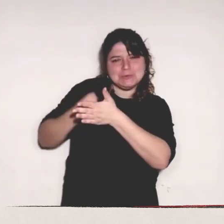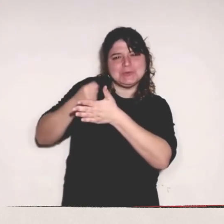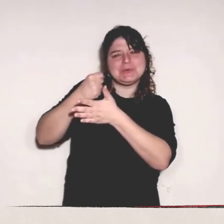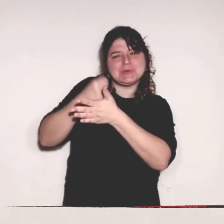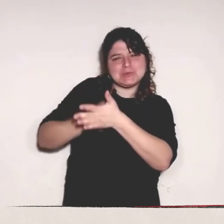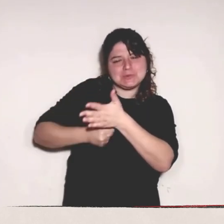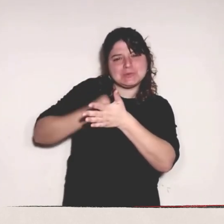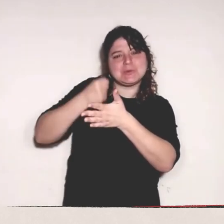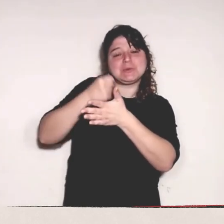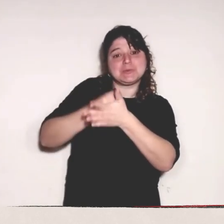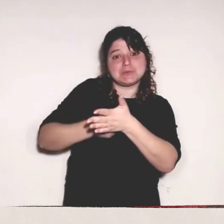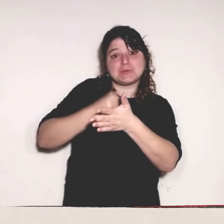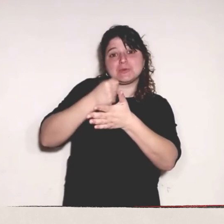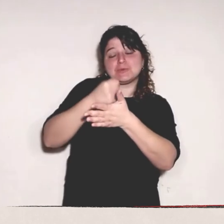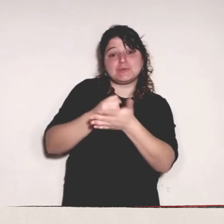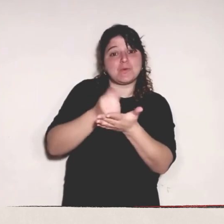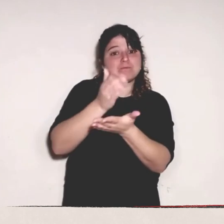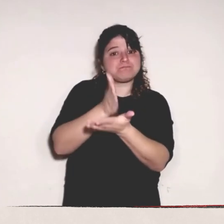sola